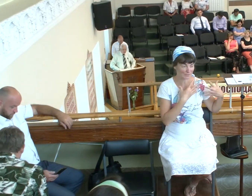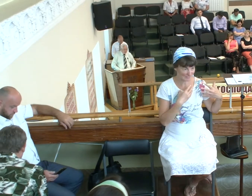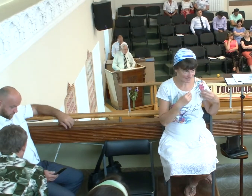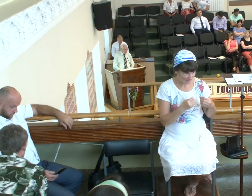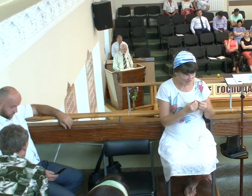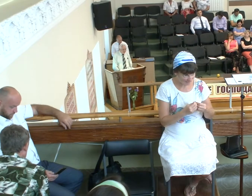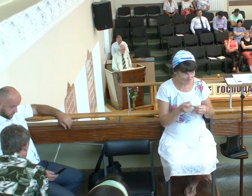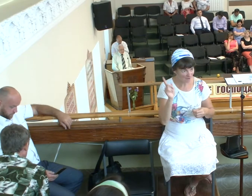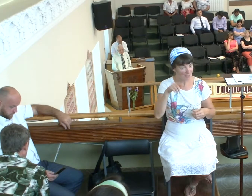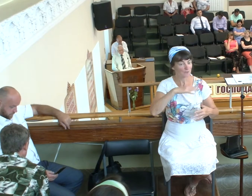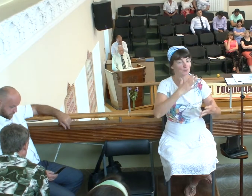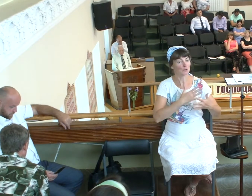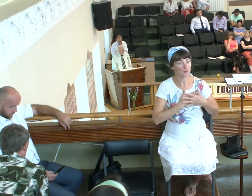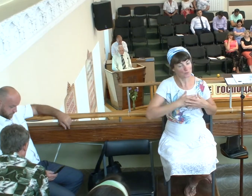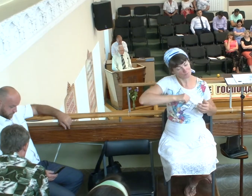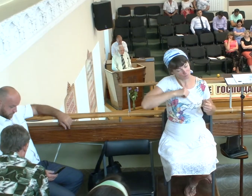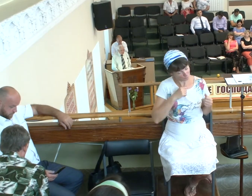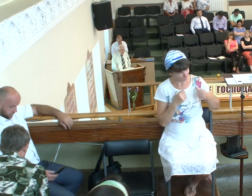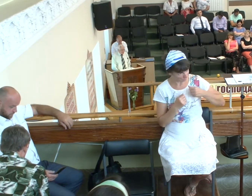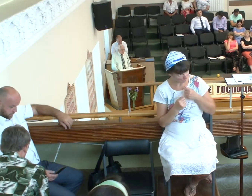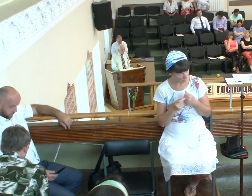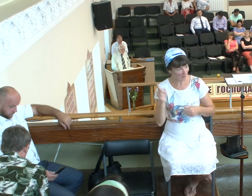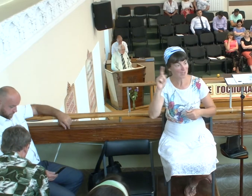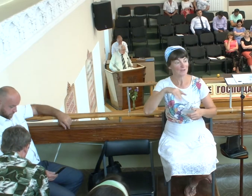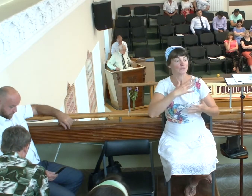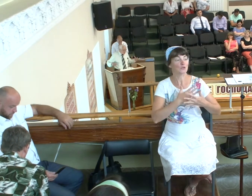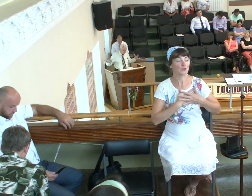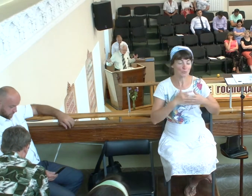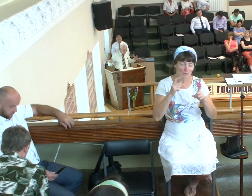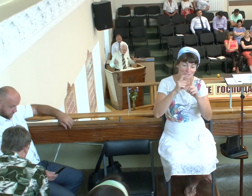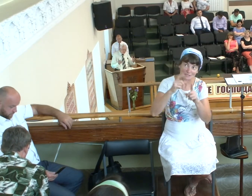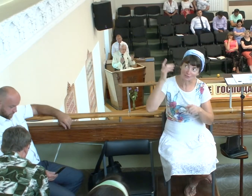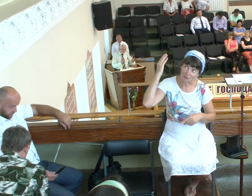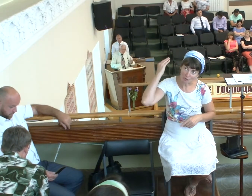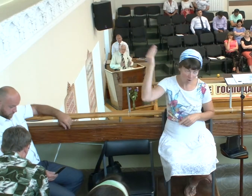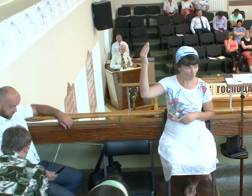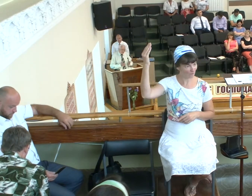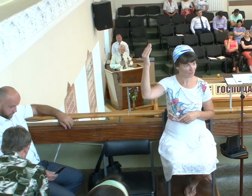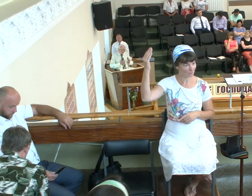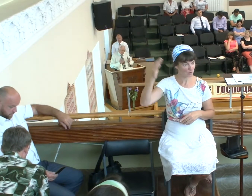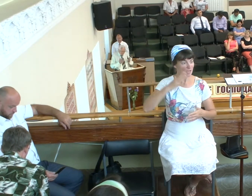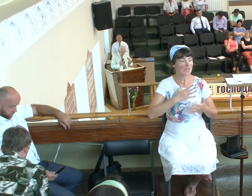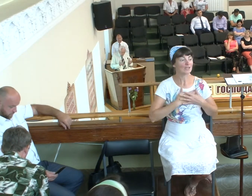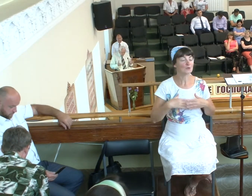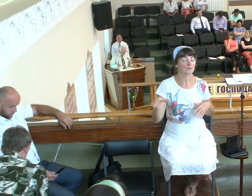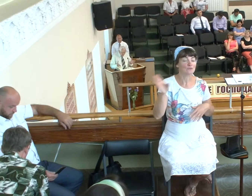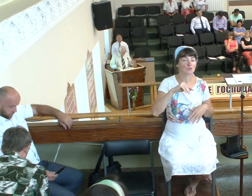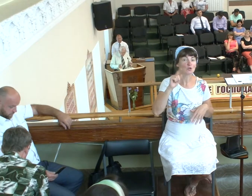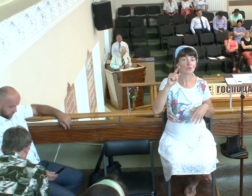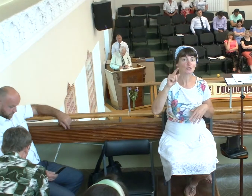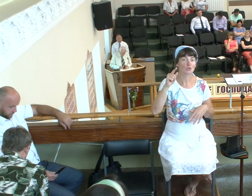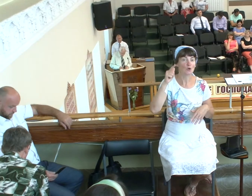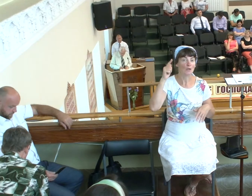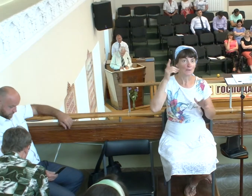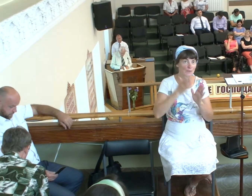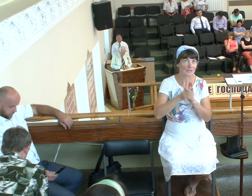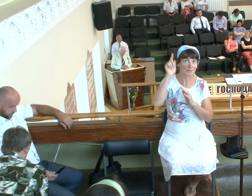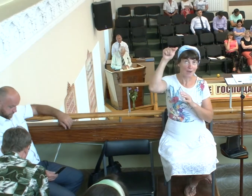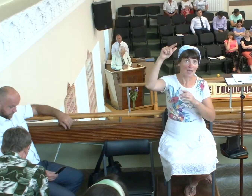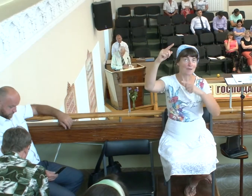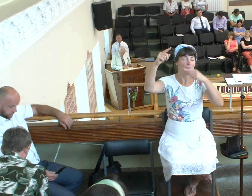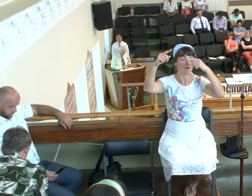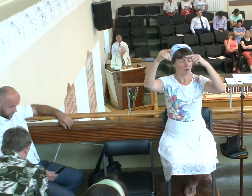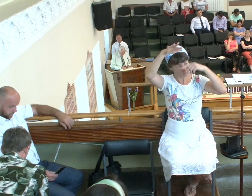друг друга, мы любим Слово Его, мы любим все, что касается небесного. Тогда нам так просто